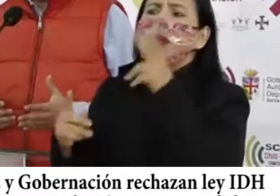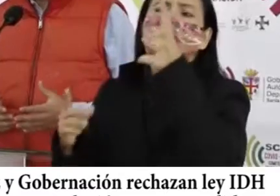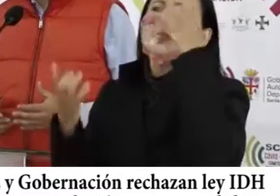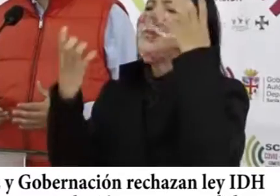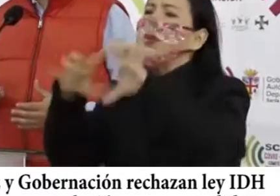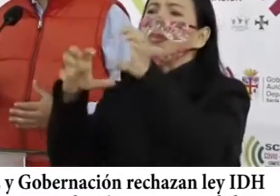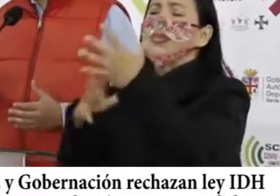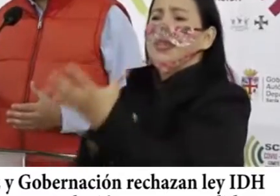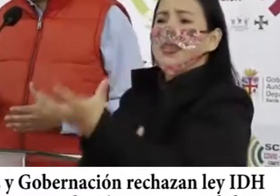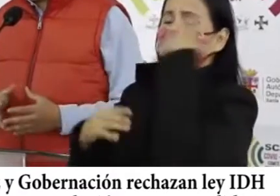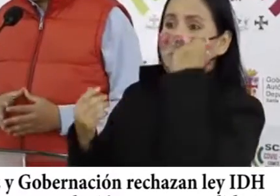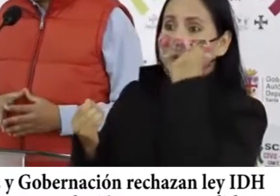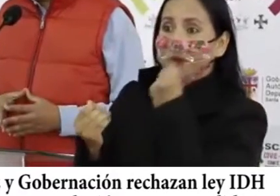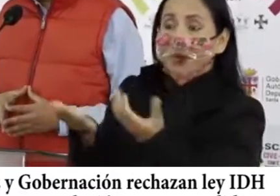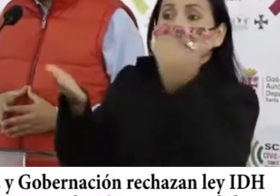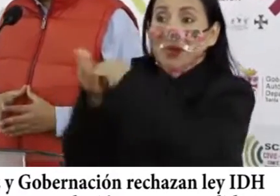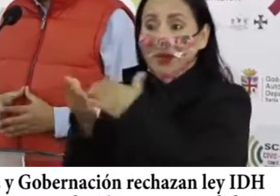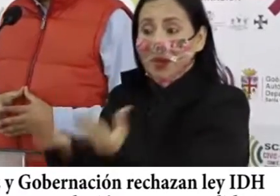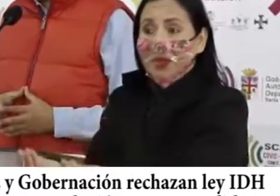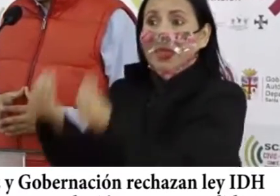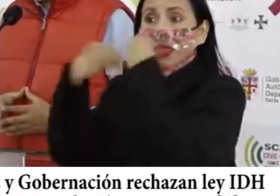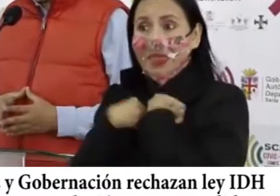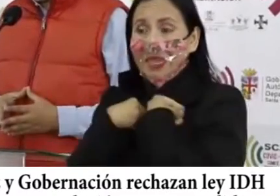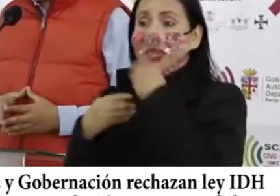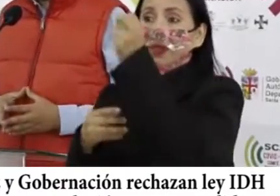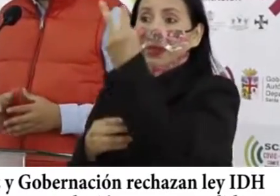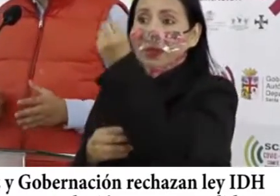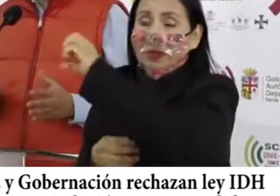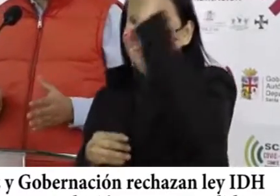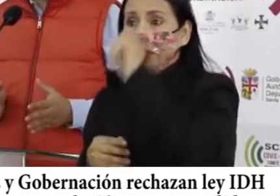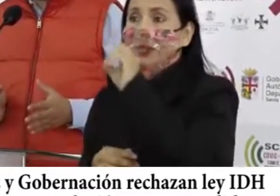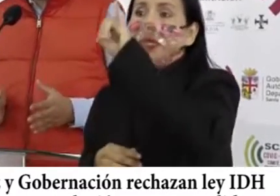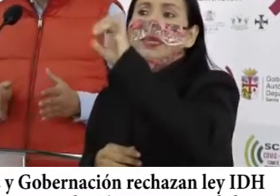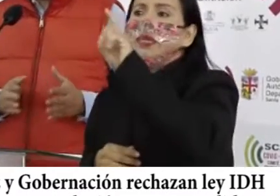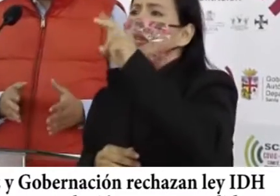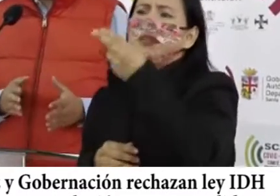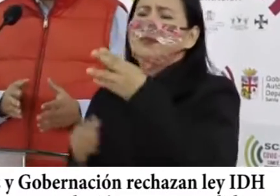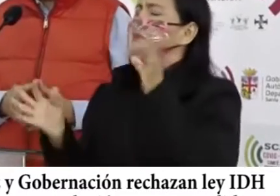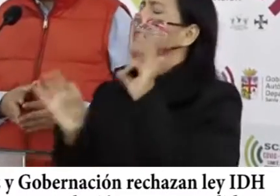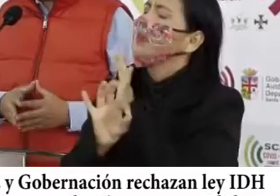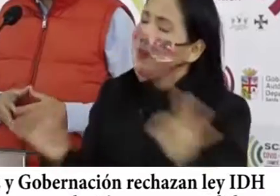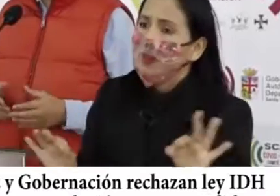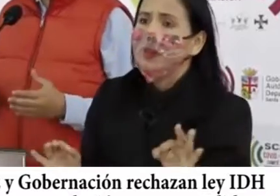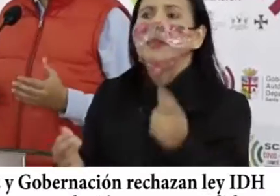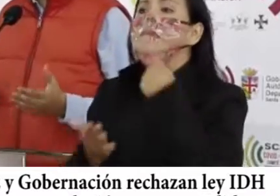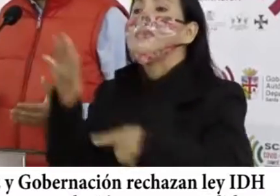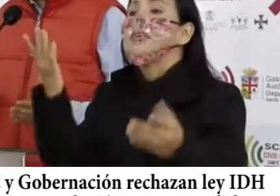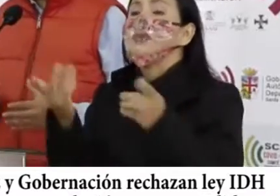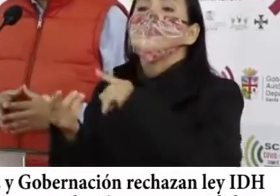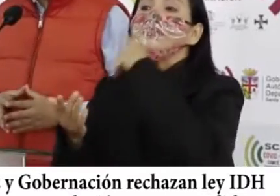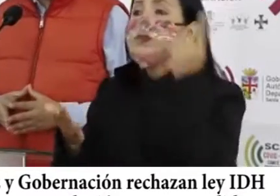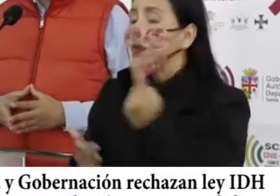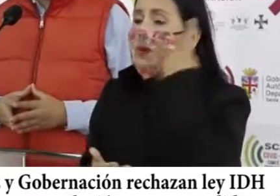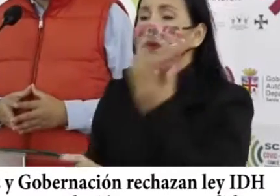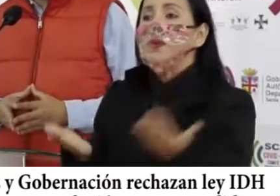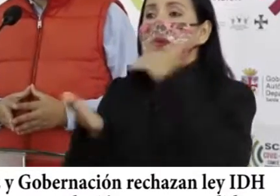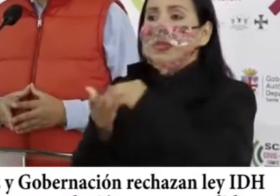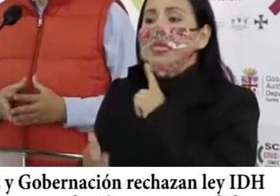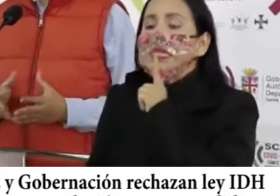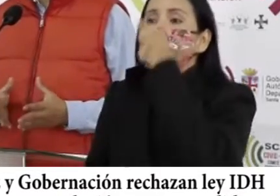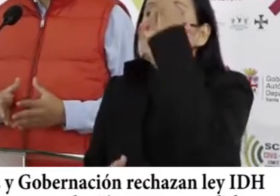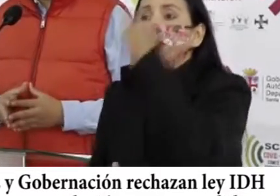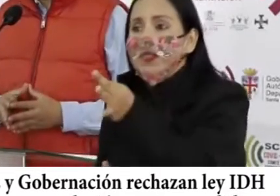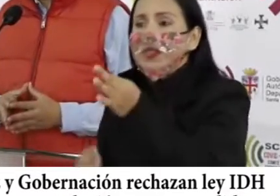devolver, restituir el 12% del IDH, lo que hace es más bien reafirmar el